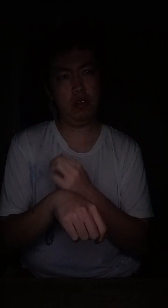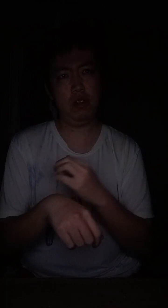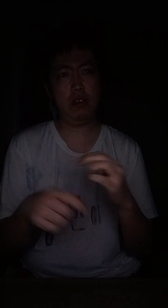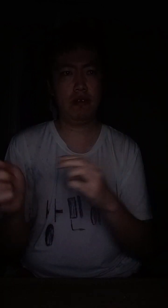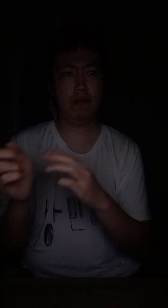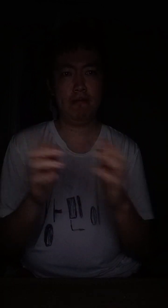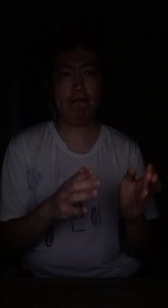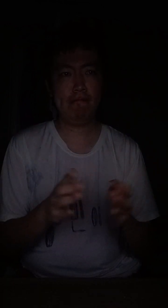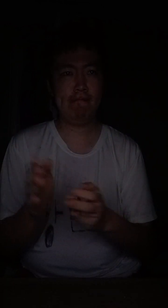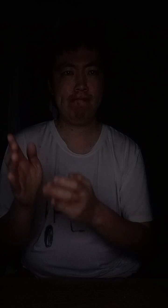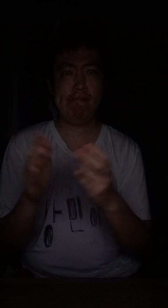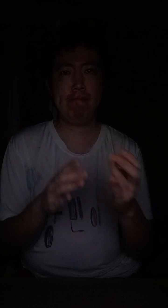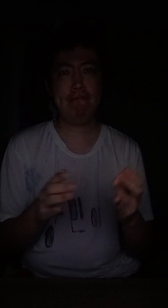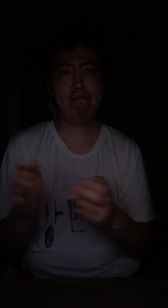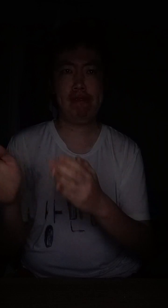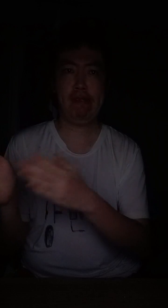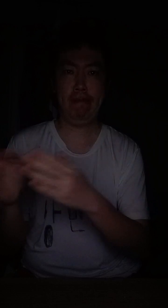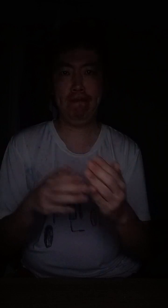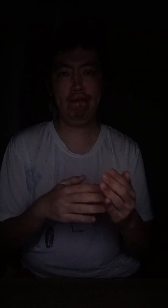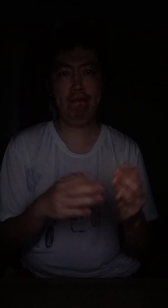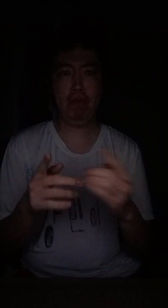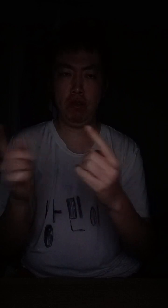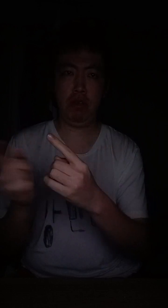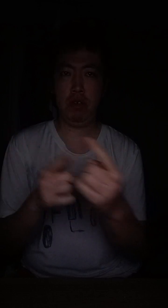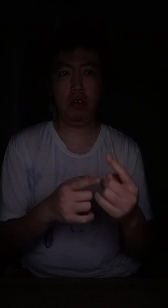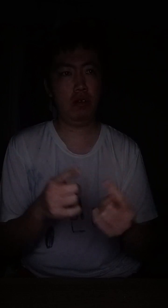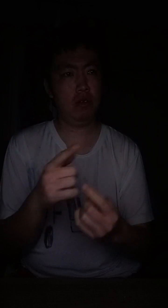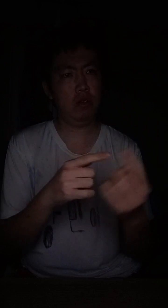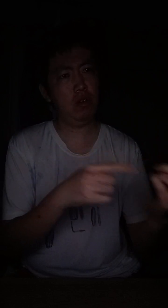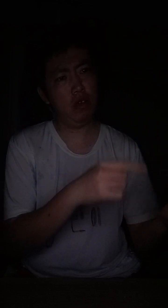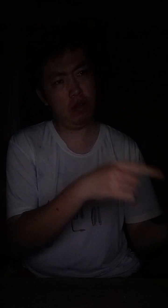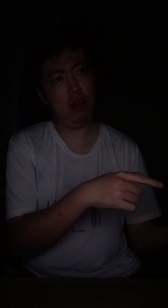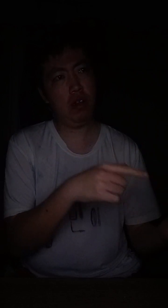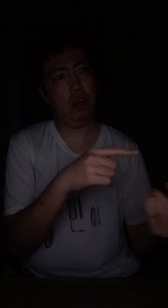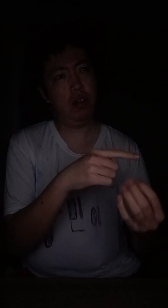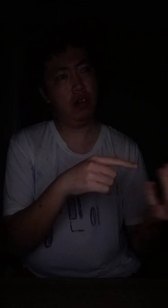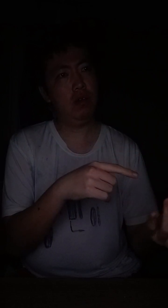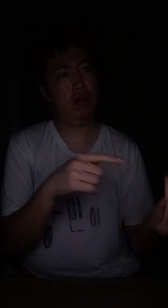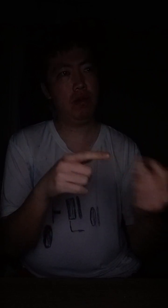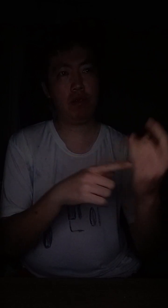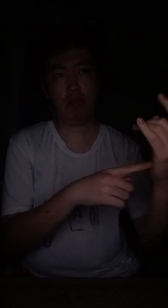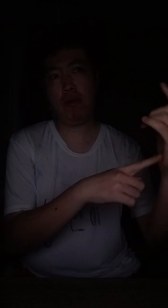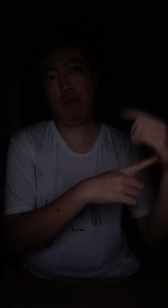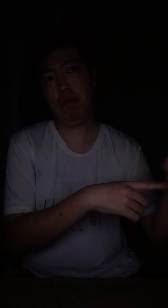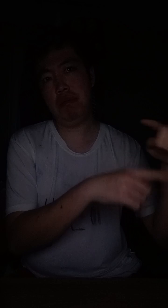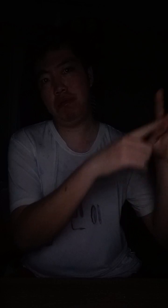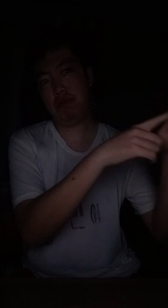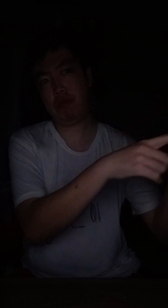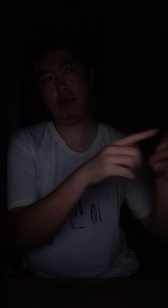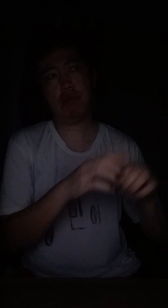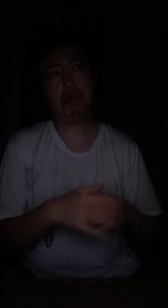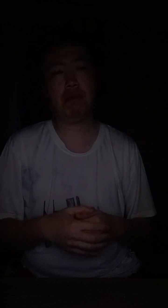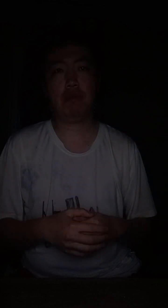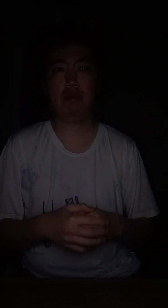보고가 학생부장과 교감, 교육청을 거쳐 경찰로 넘어갔다가 다시 담임에게 돌아온 겁니다. 당시 적어둔